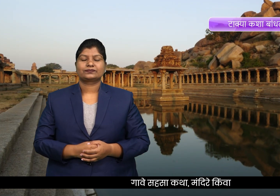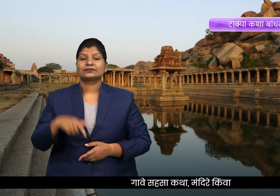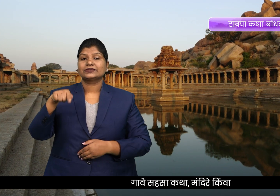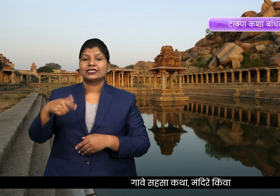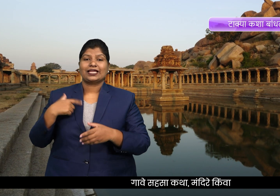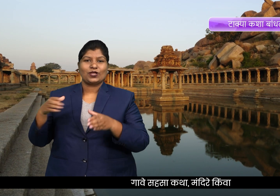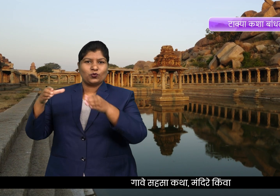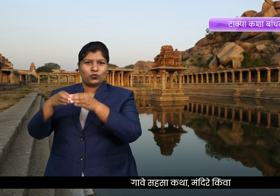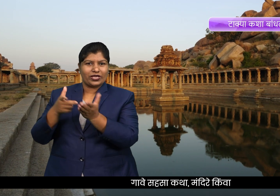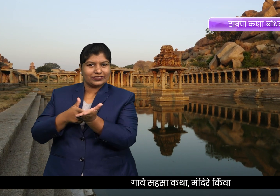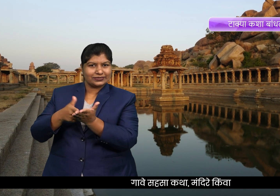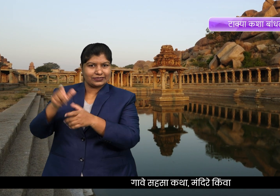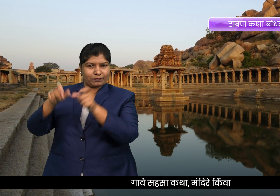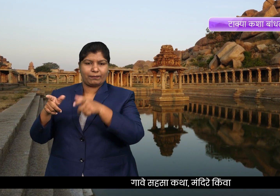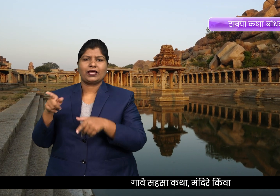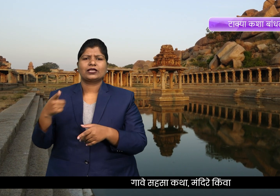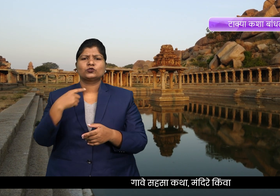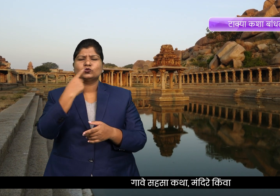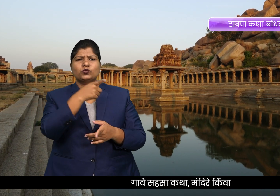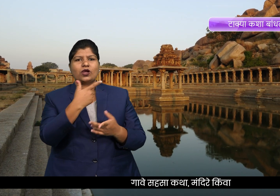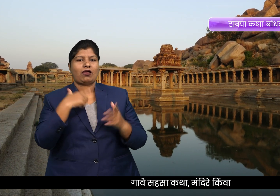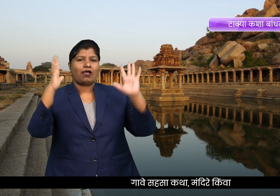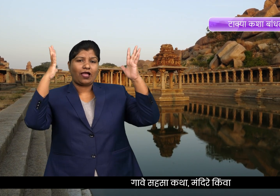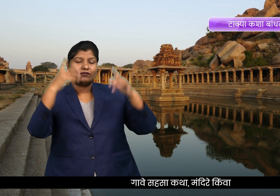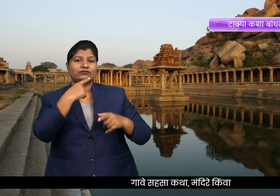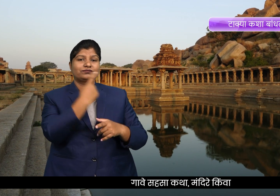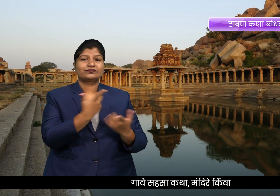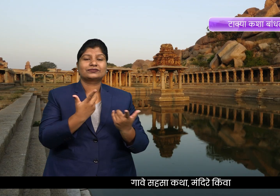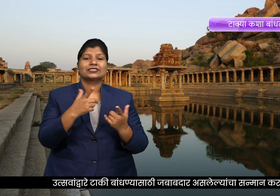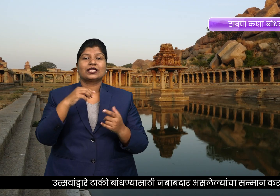गावे सहसा कथा, मंदिरे किंवा